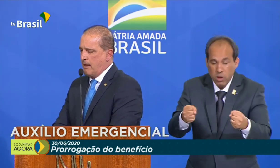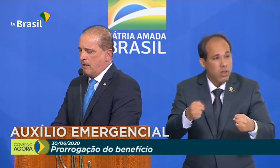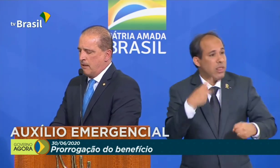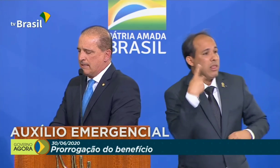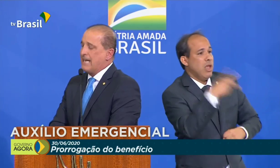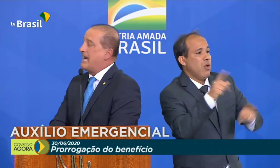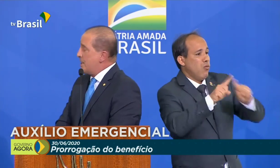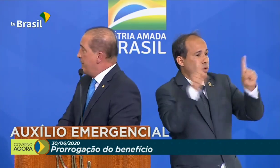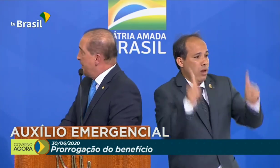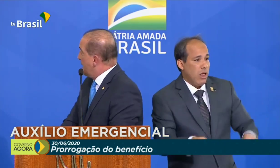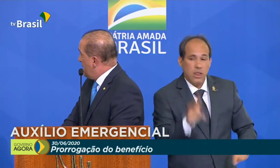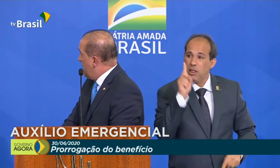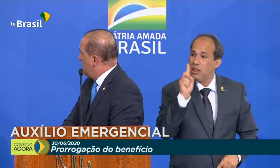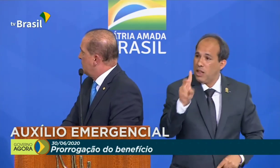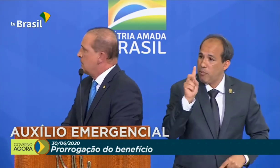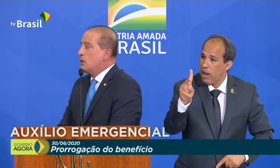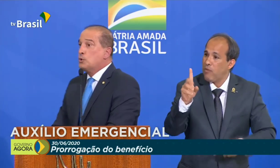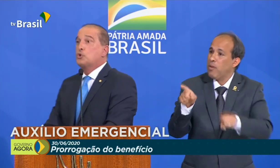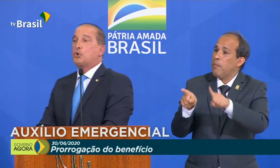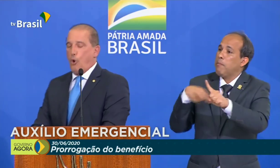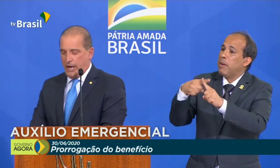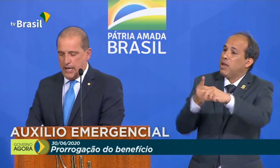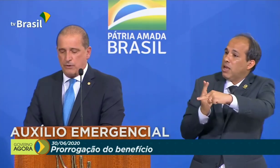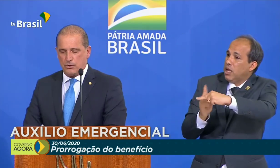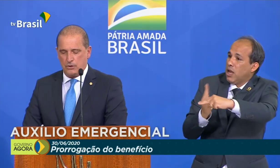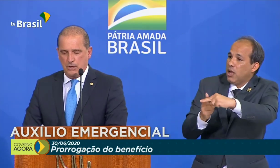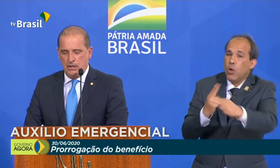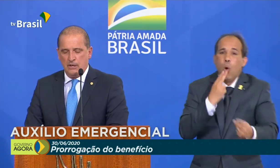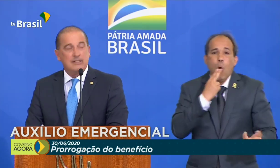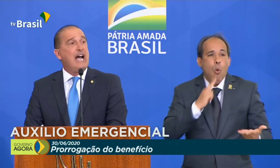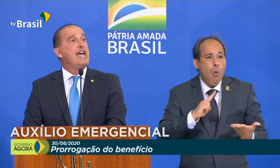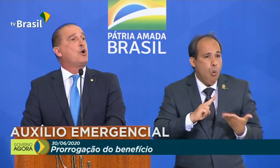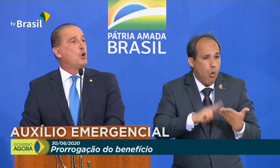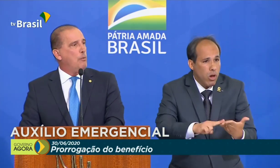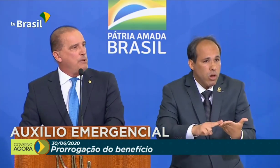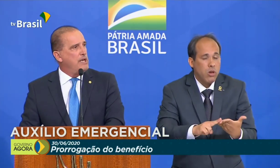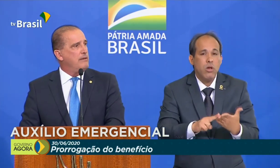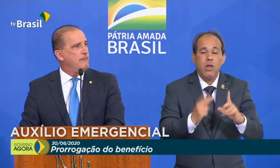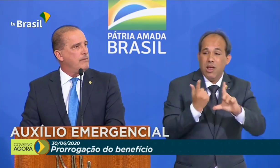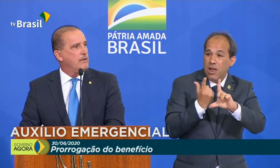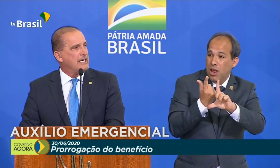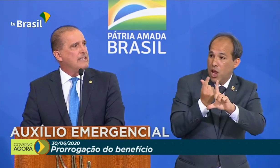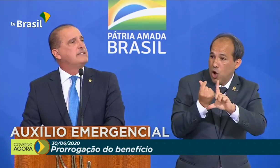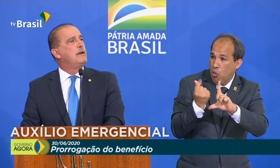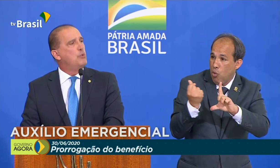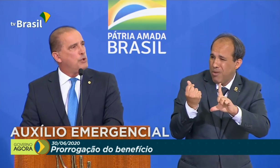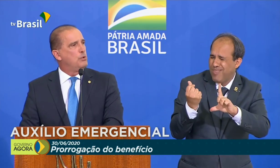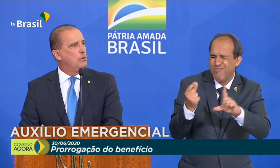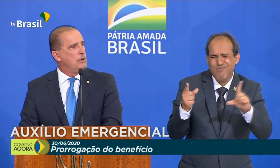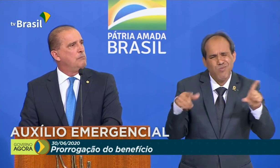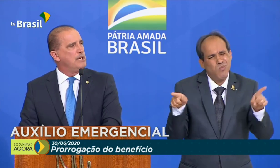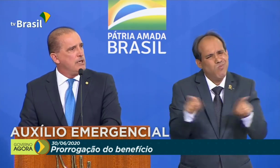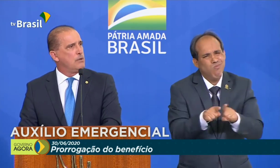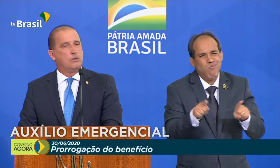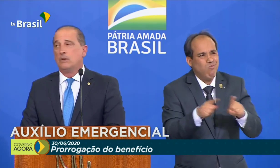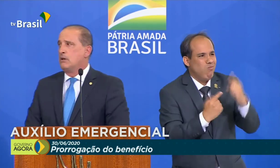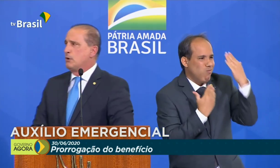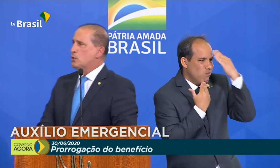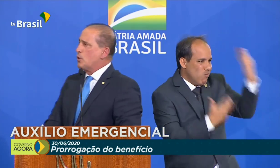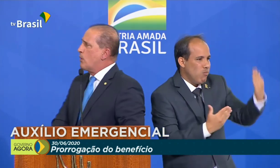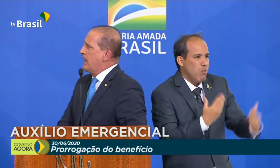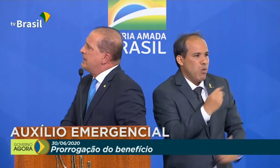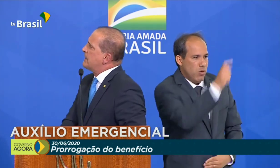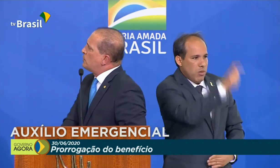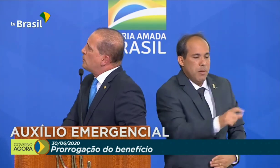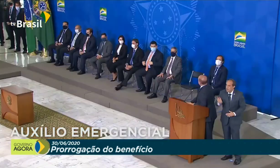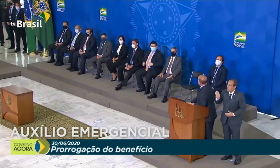Dataprev, da Caixa Federal, dos Correios, da Economia. Agradecer muito, Bianco, ao